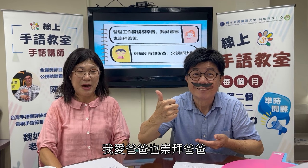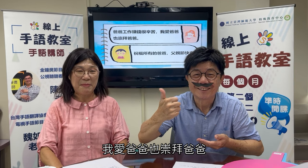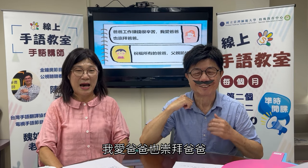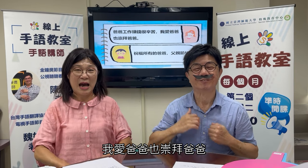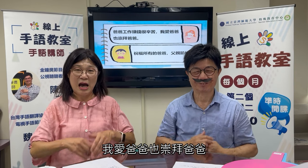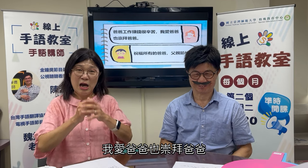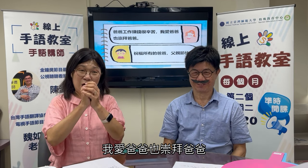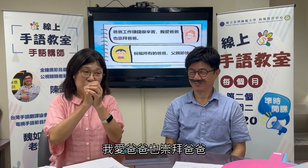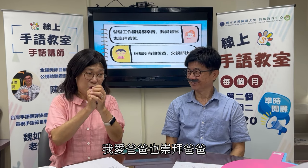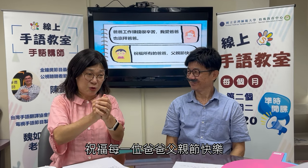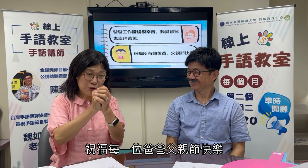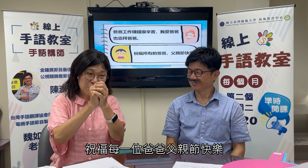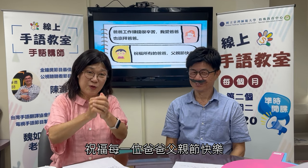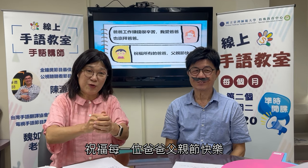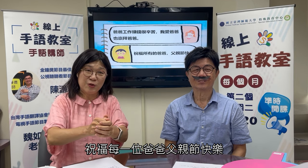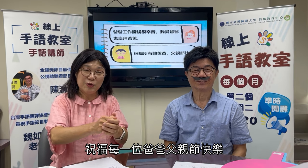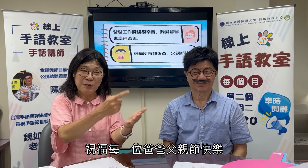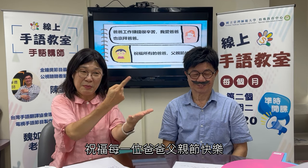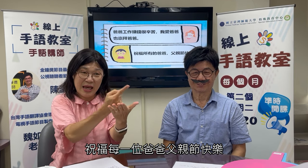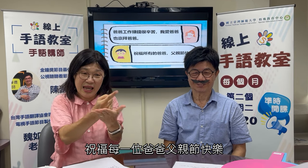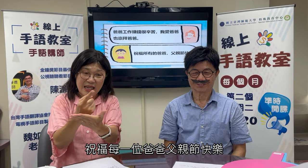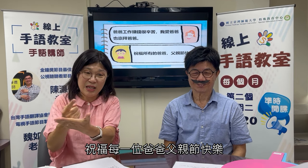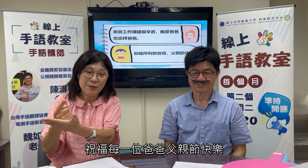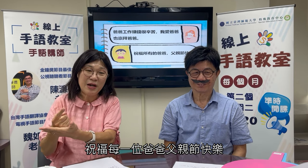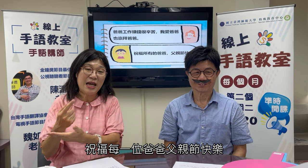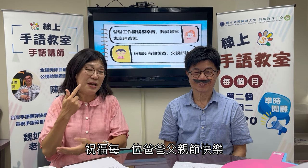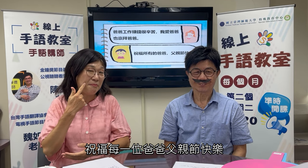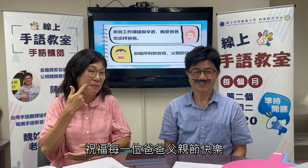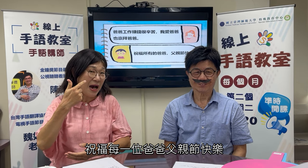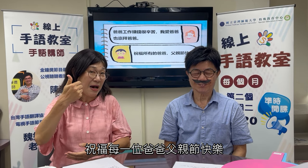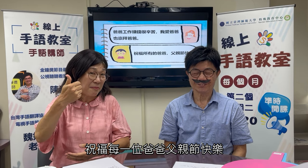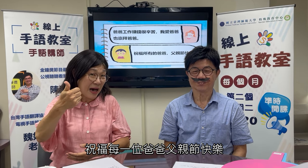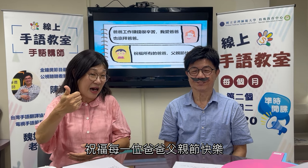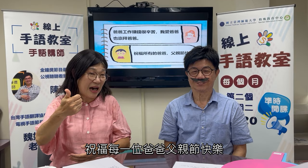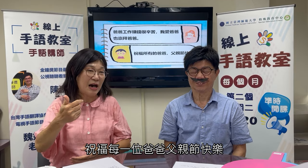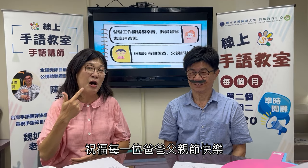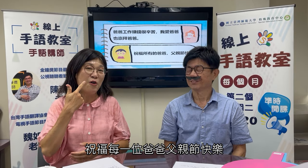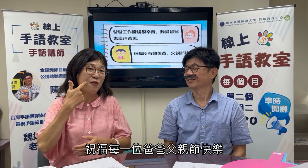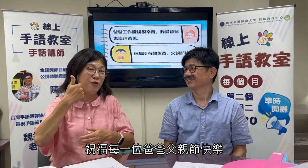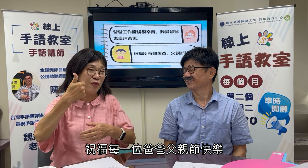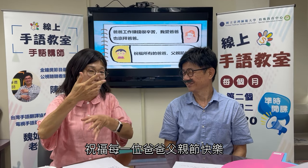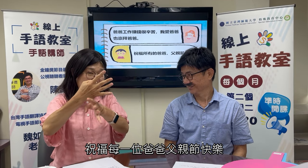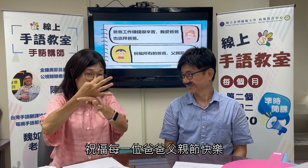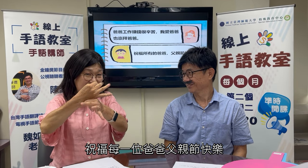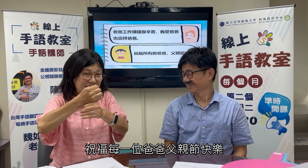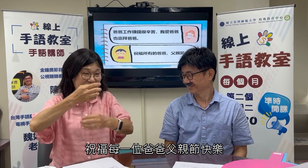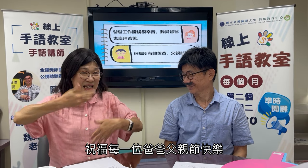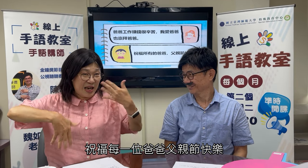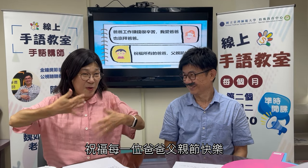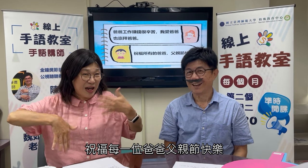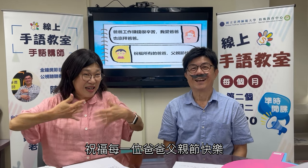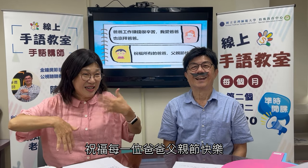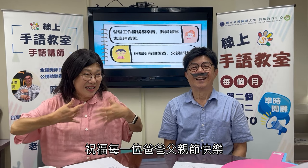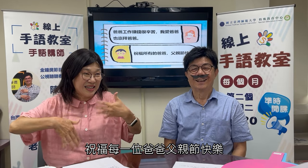爸。祝福每一位爸爸父亲节快乐！